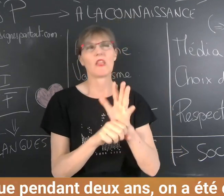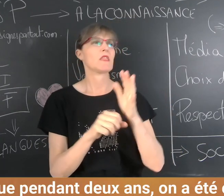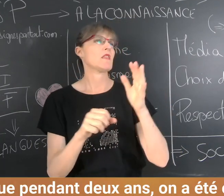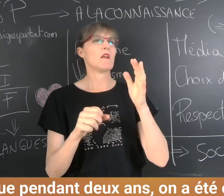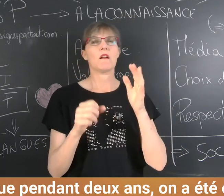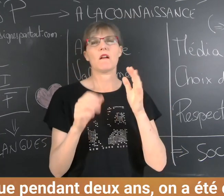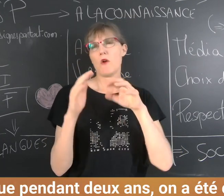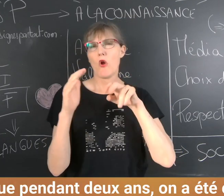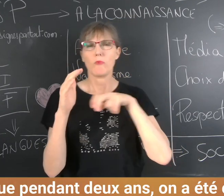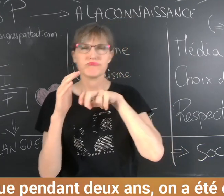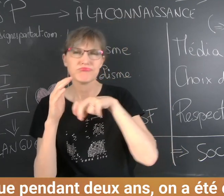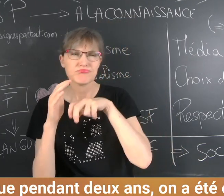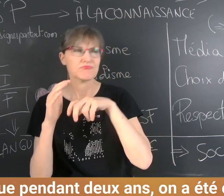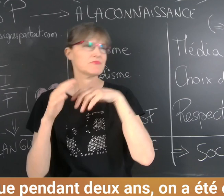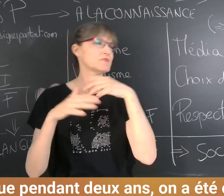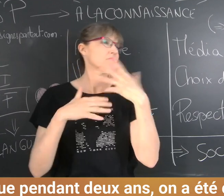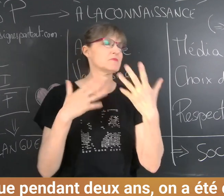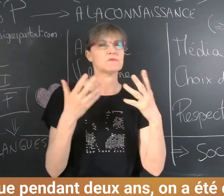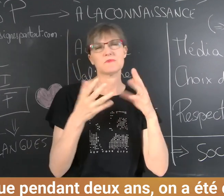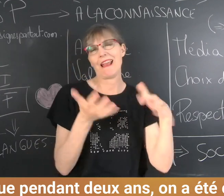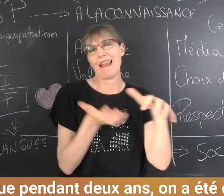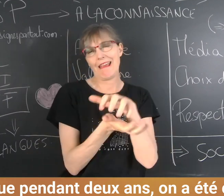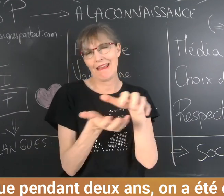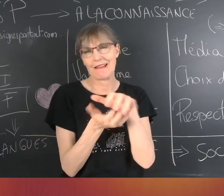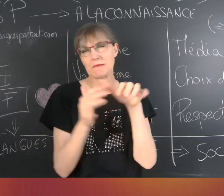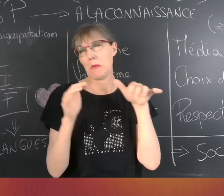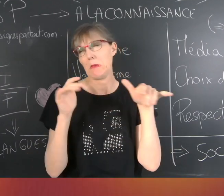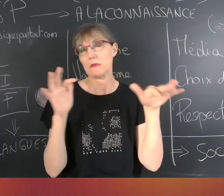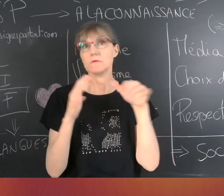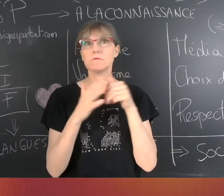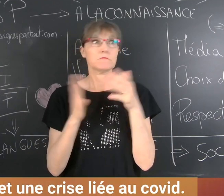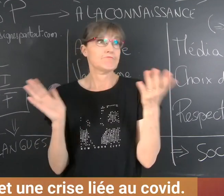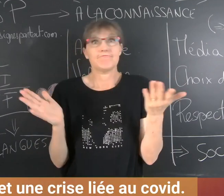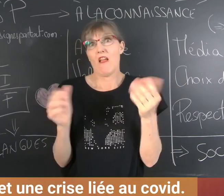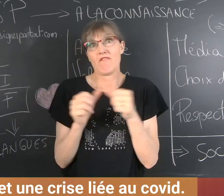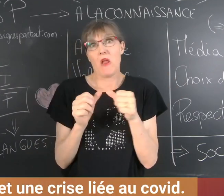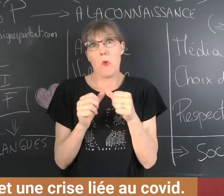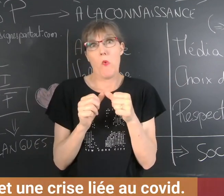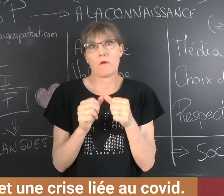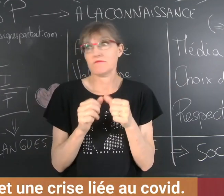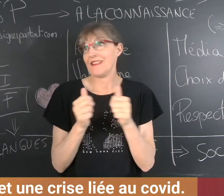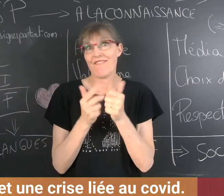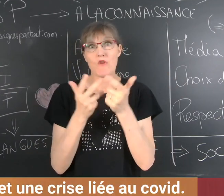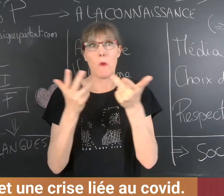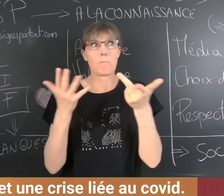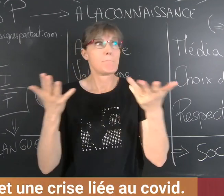Puis on sait que pendant 2 ans, on a été confinés, il y a une crise liée au Covid.